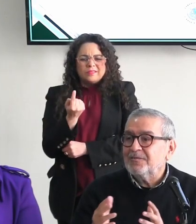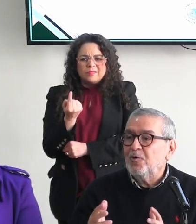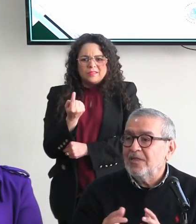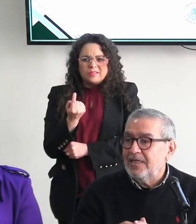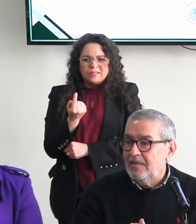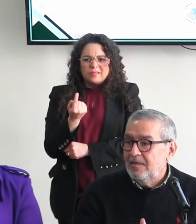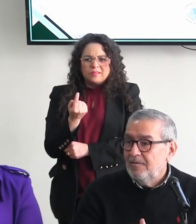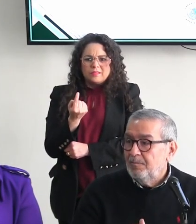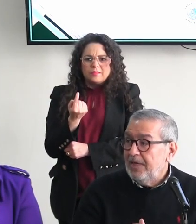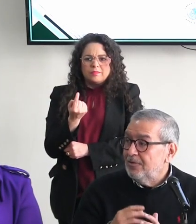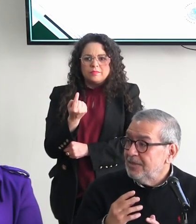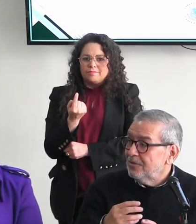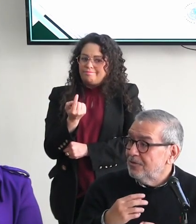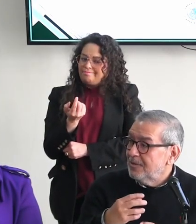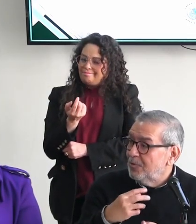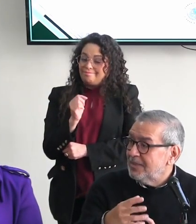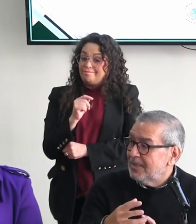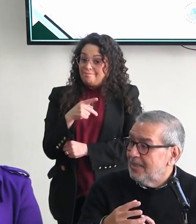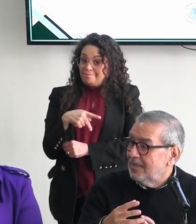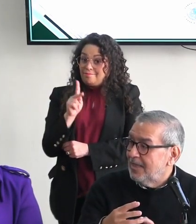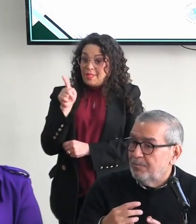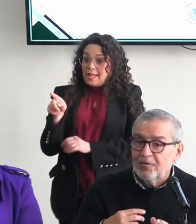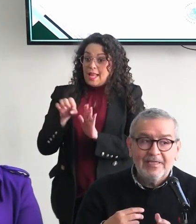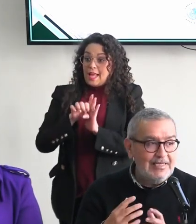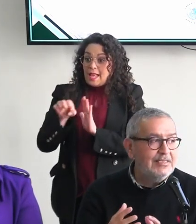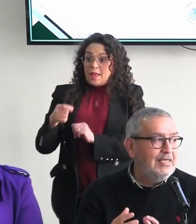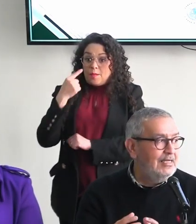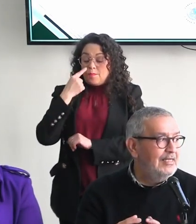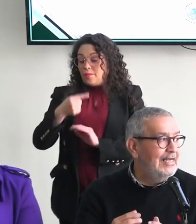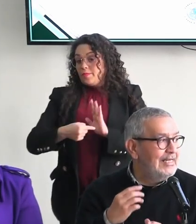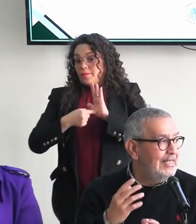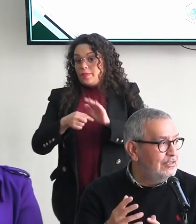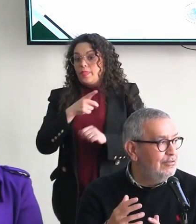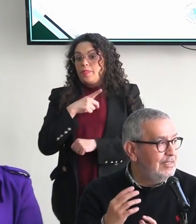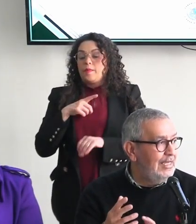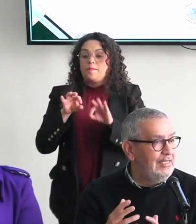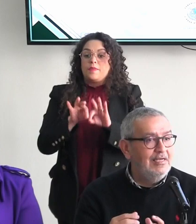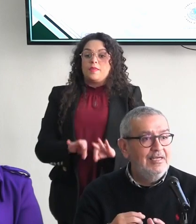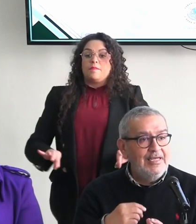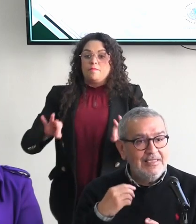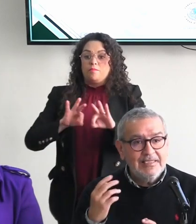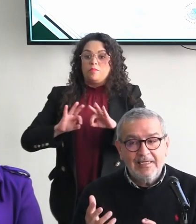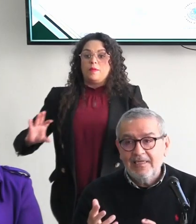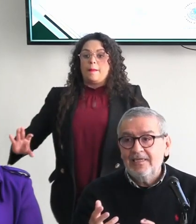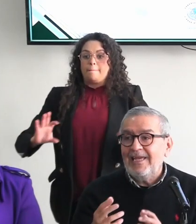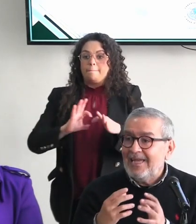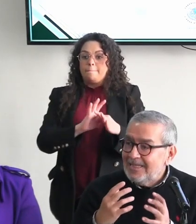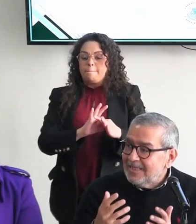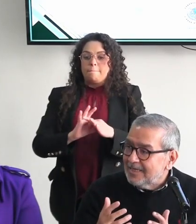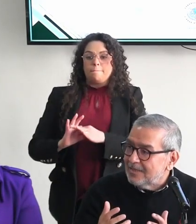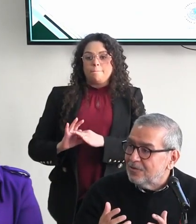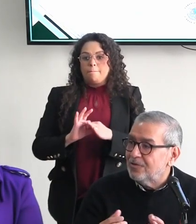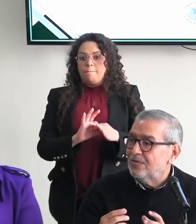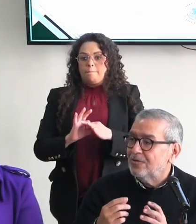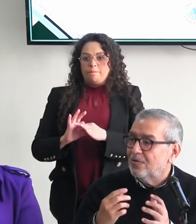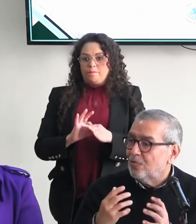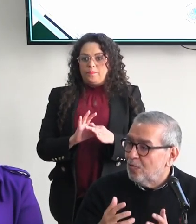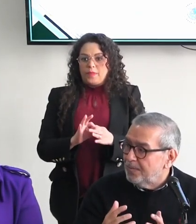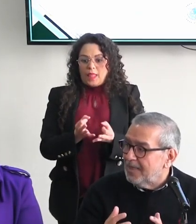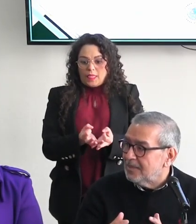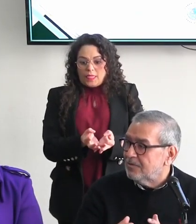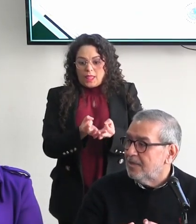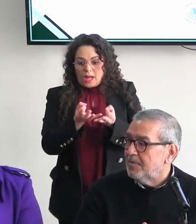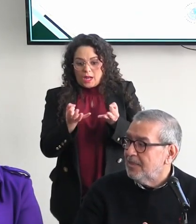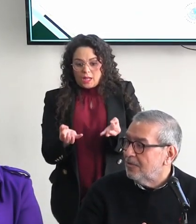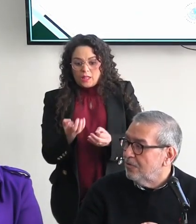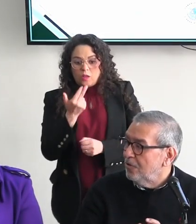se corresponde, pero eso nos demuestra la importancia y la relación que hay entre el territorio que